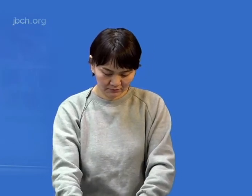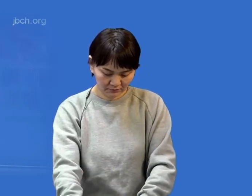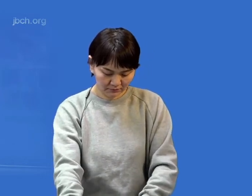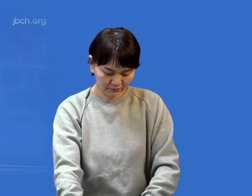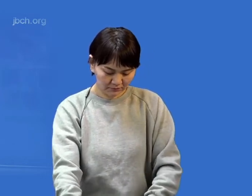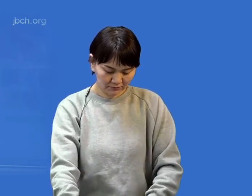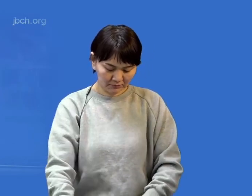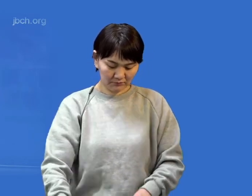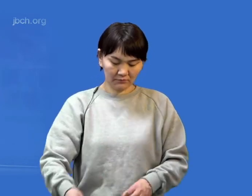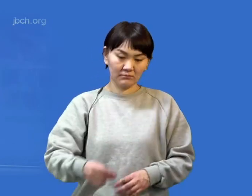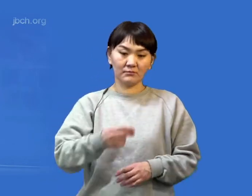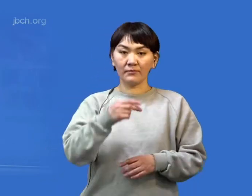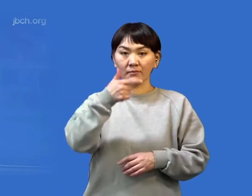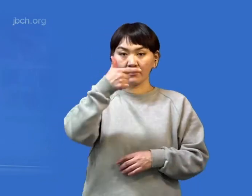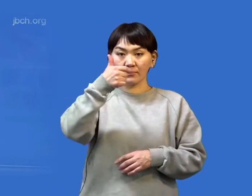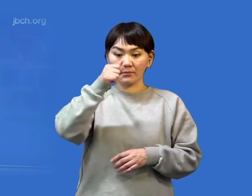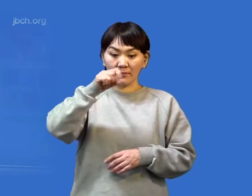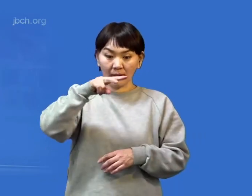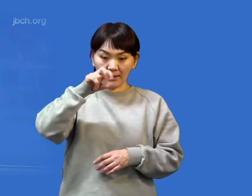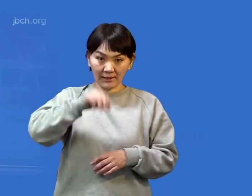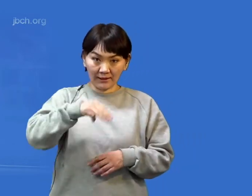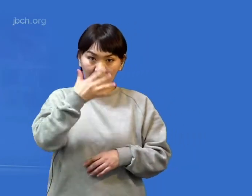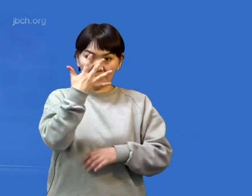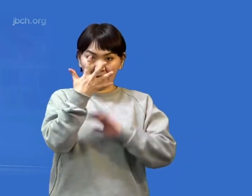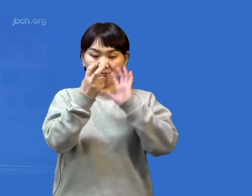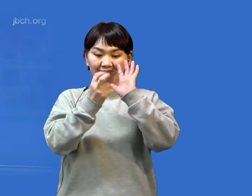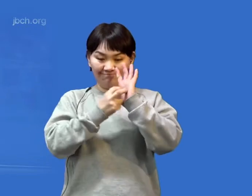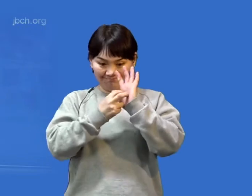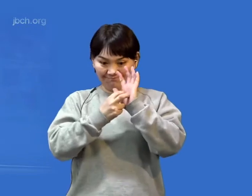Хороо ерөөс ахуулаад